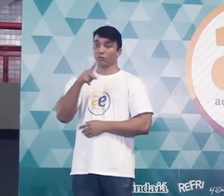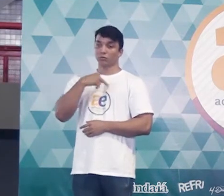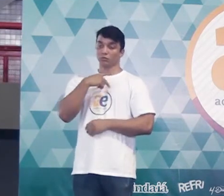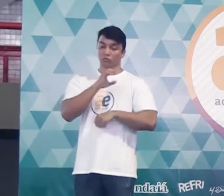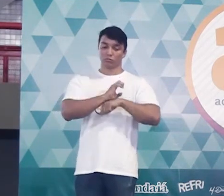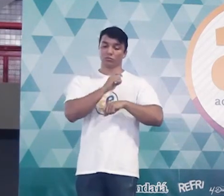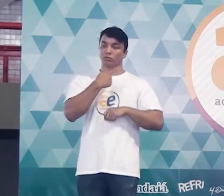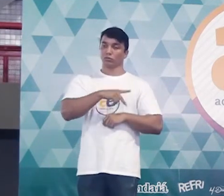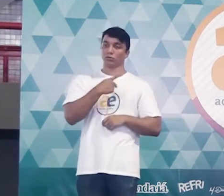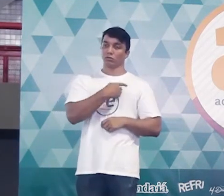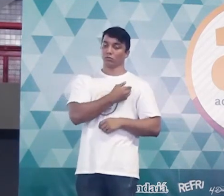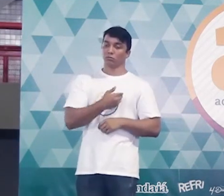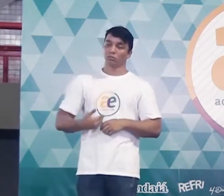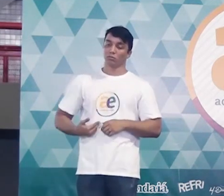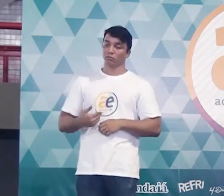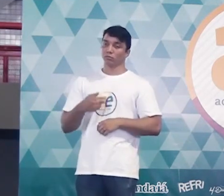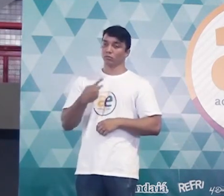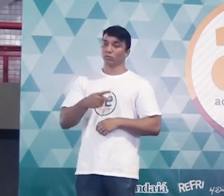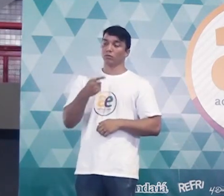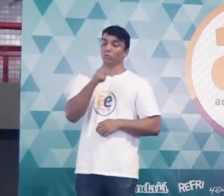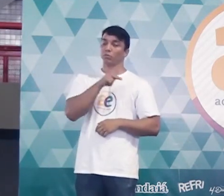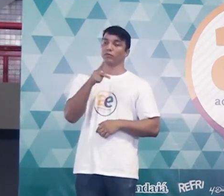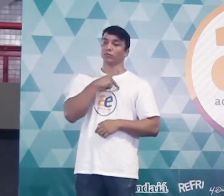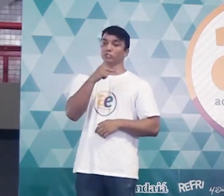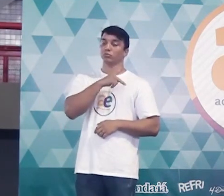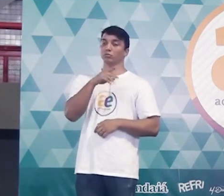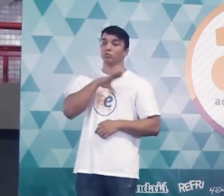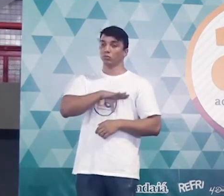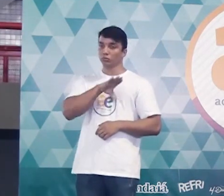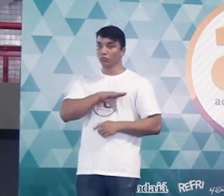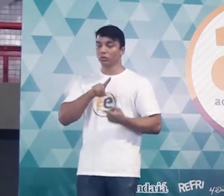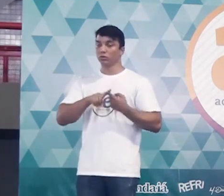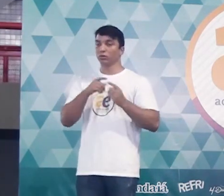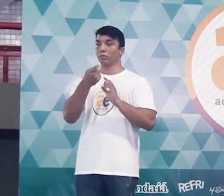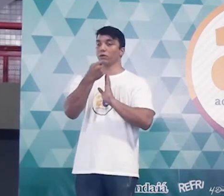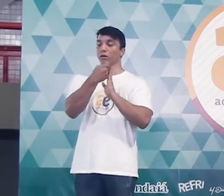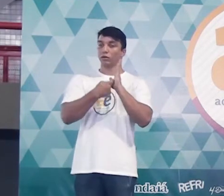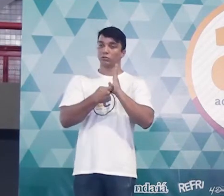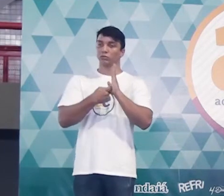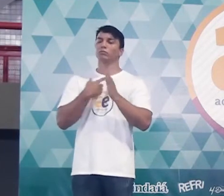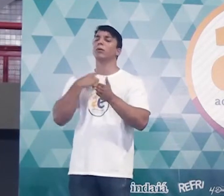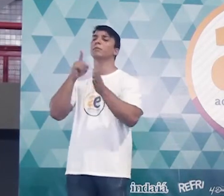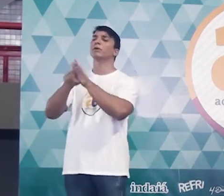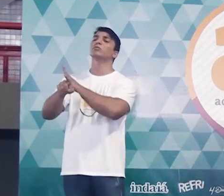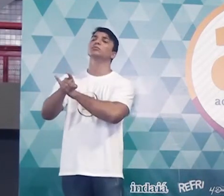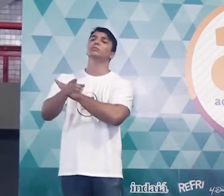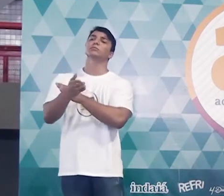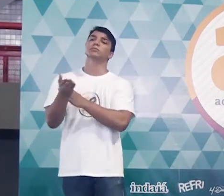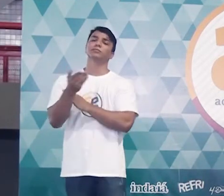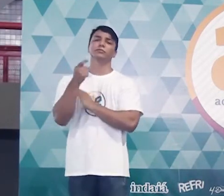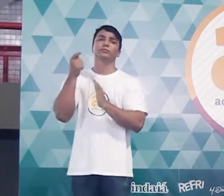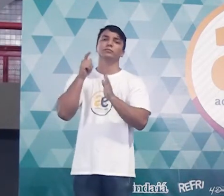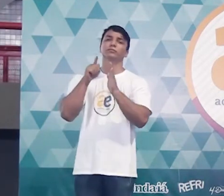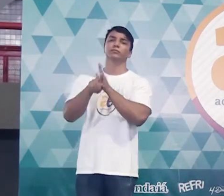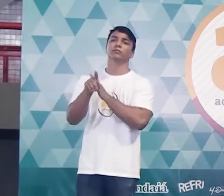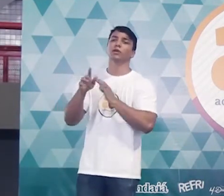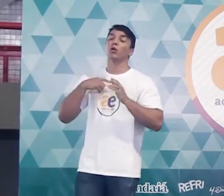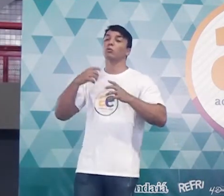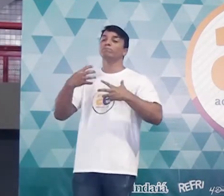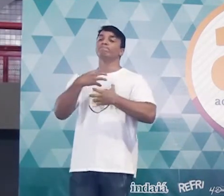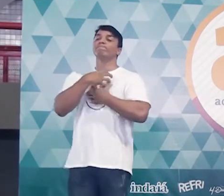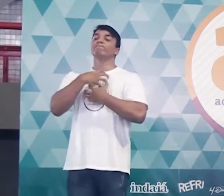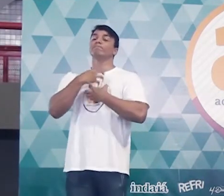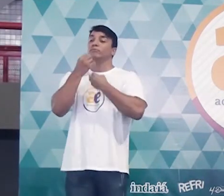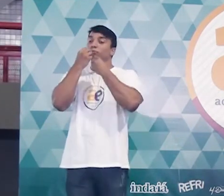Estado, sou professor de Língua Portuguesa e Redação. Mas aí eu pergunto a vocês o seguinte: onde eu me sinto